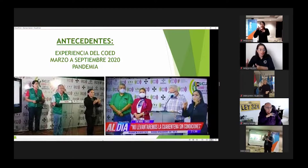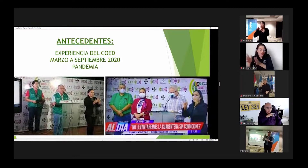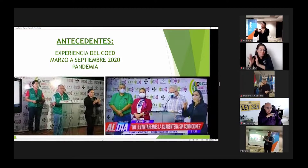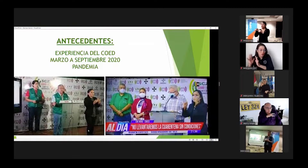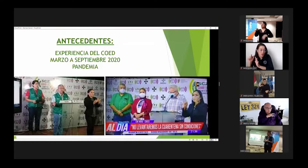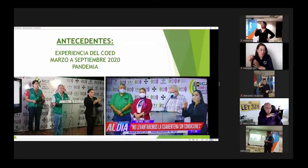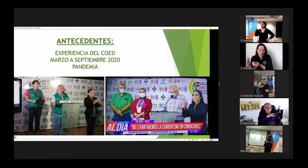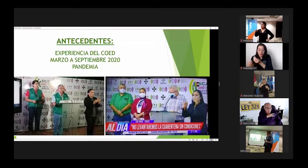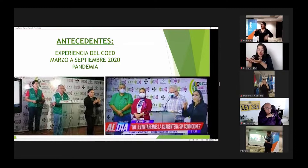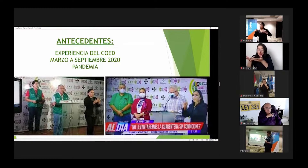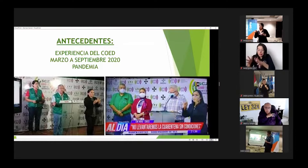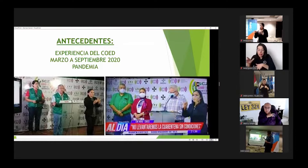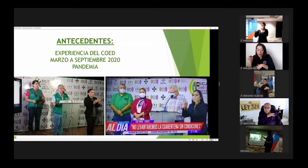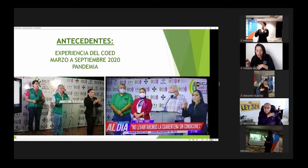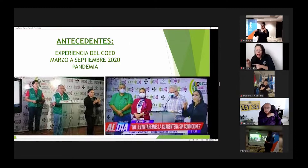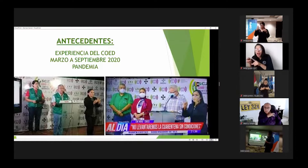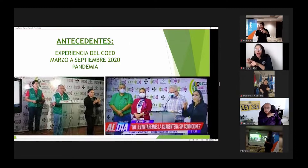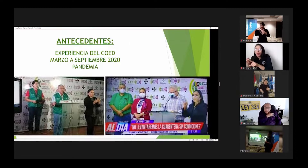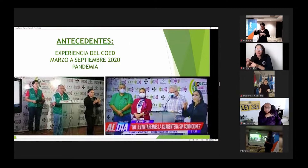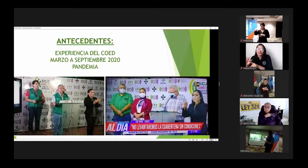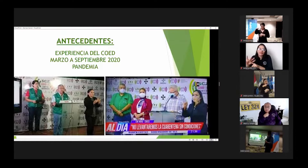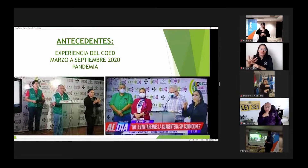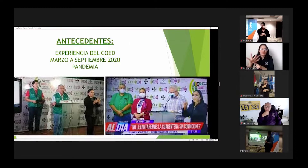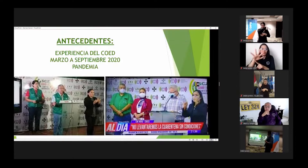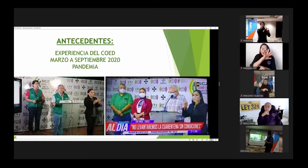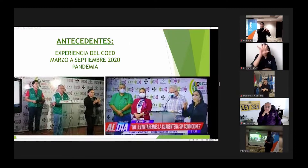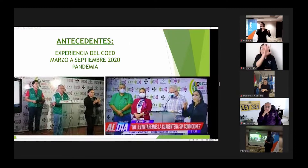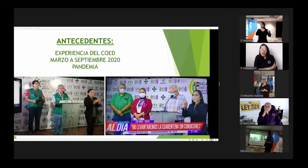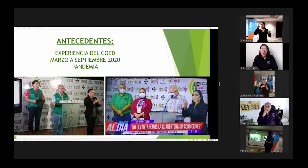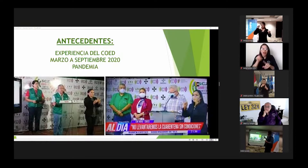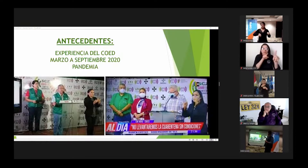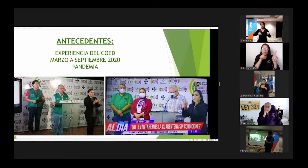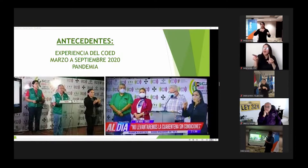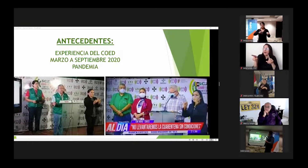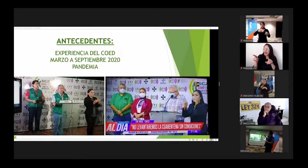hiciera, repercutiera en los otros departamentos y así fueron contratando intérpretes.